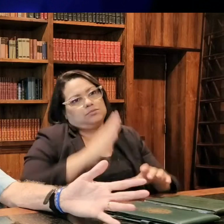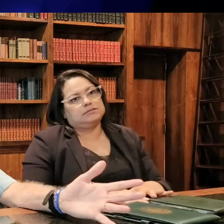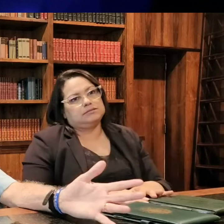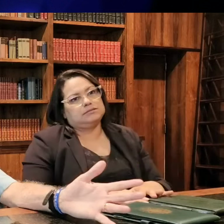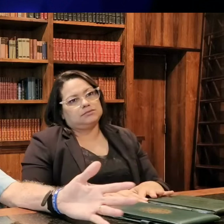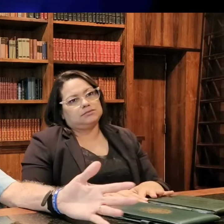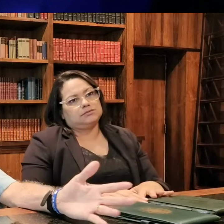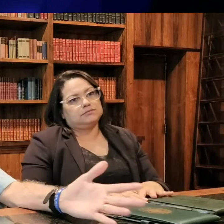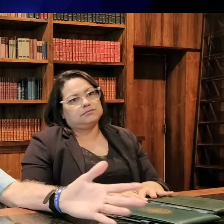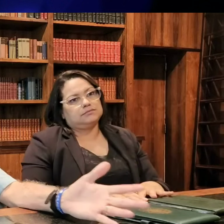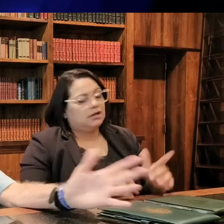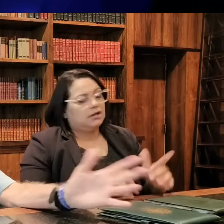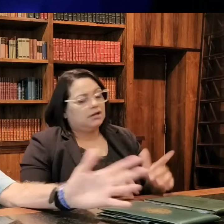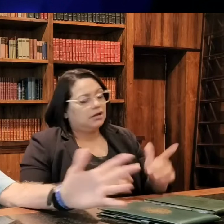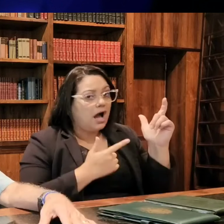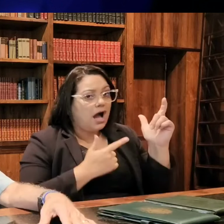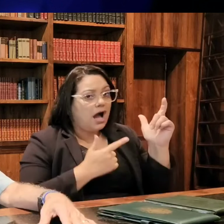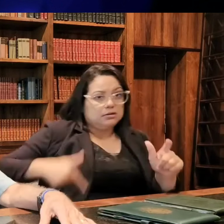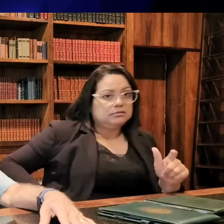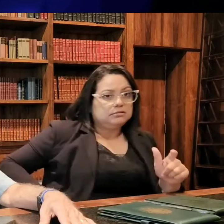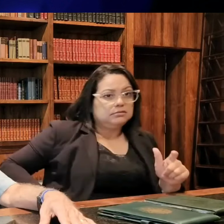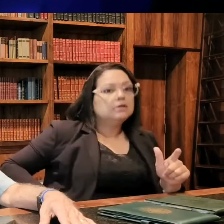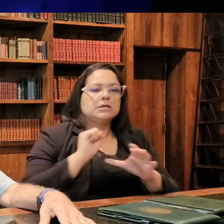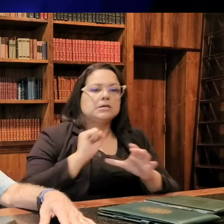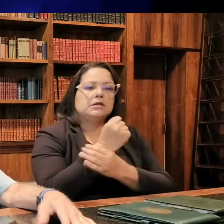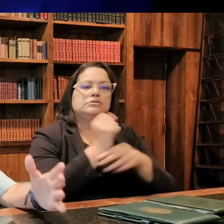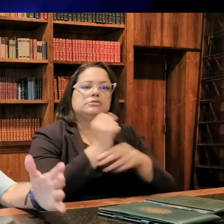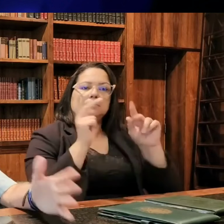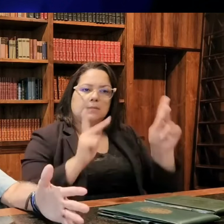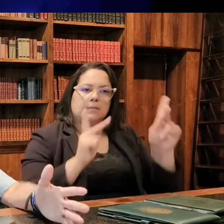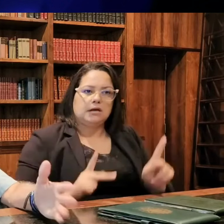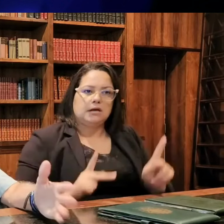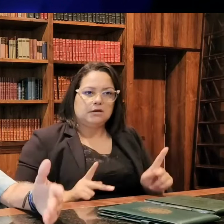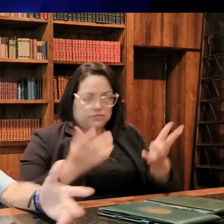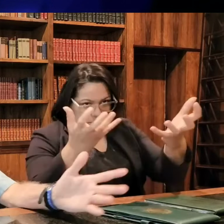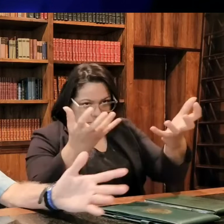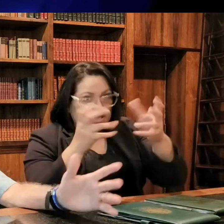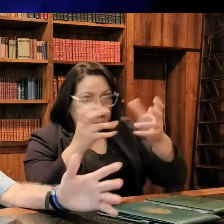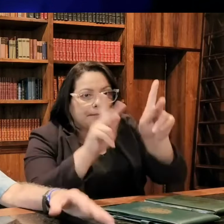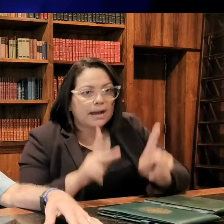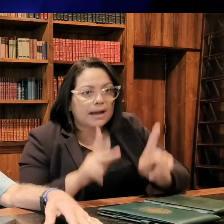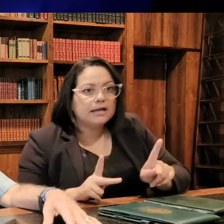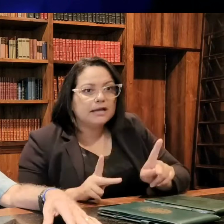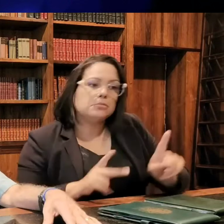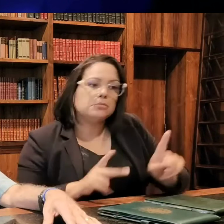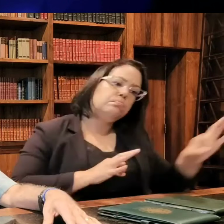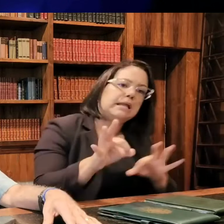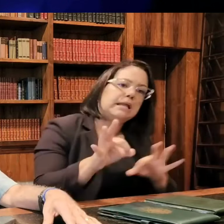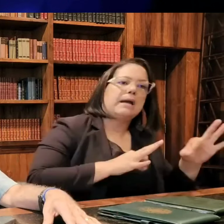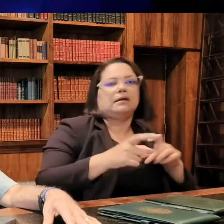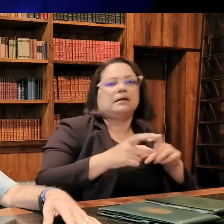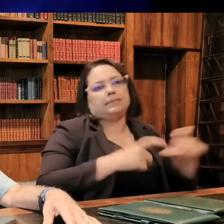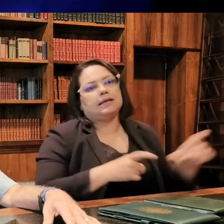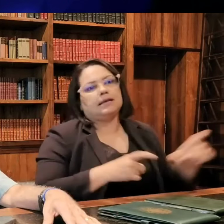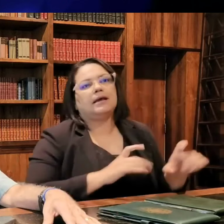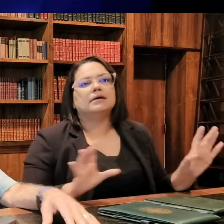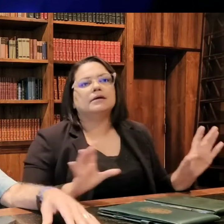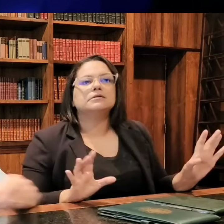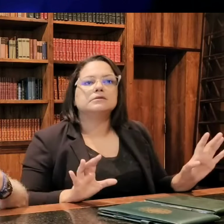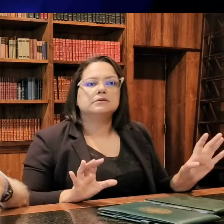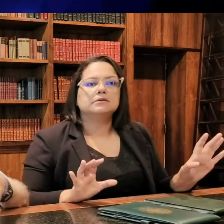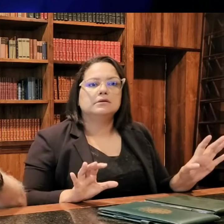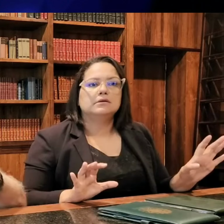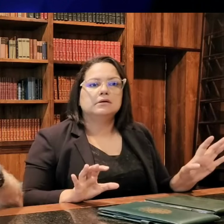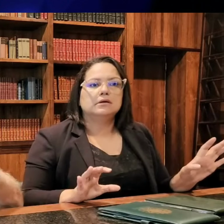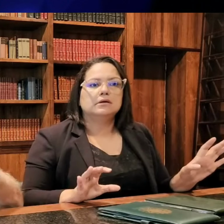as pessoas que muitos dizem, né, que são, etc., mas pelo menos algo os atraiu, né, não